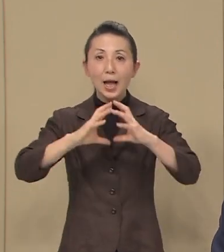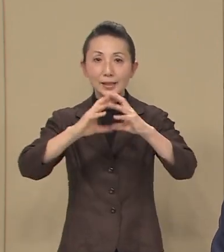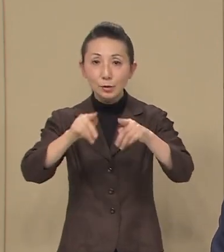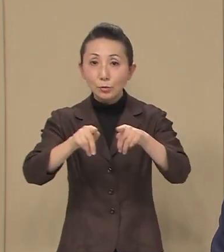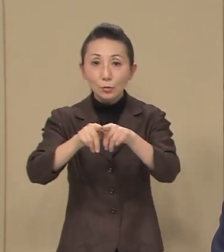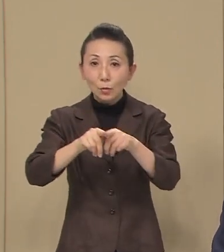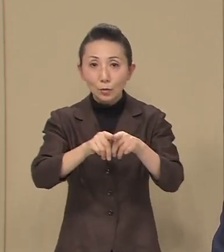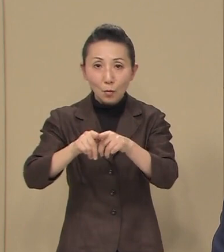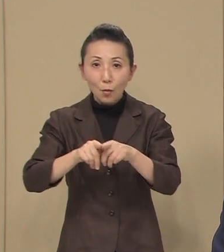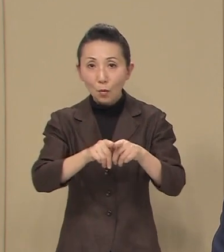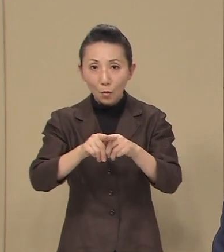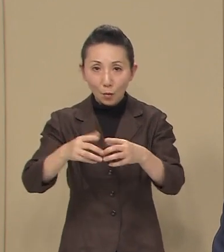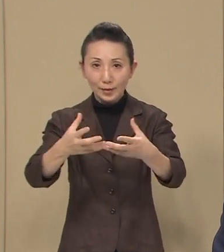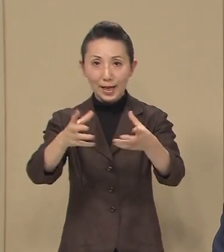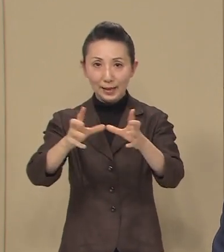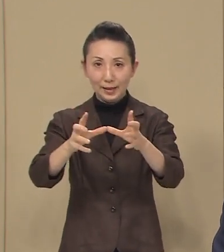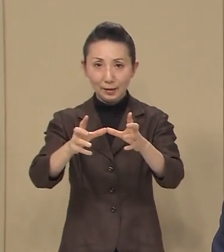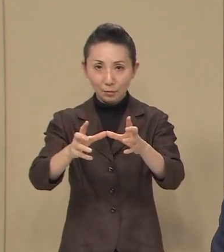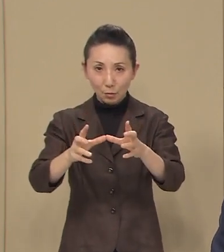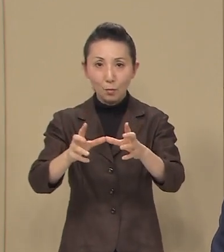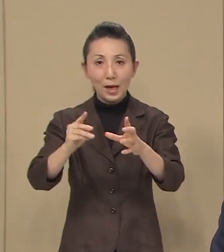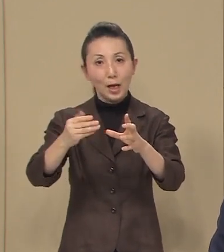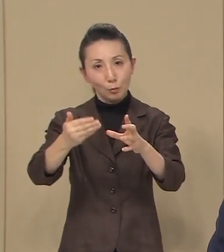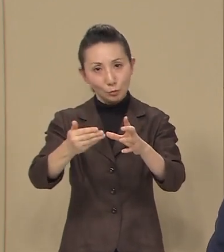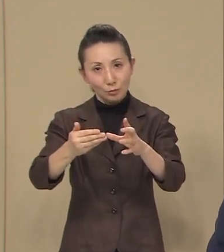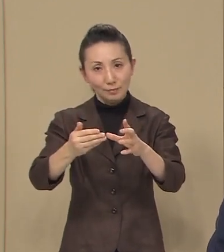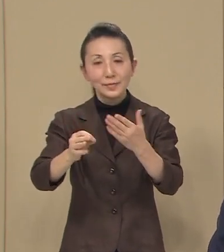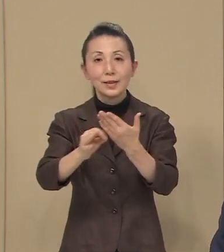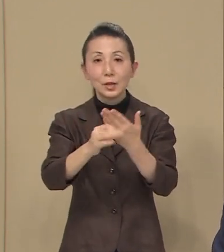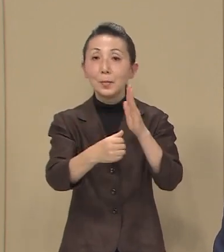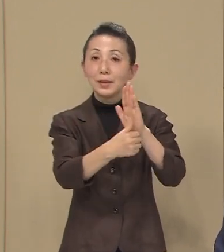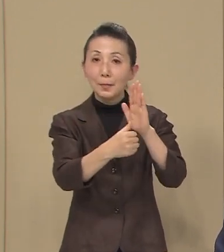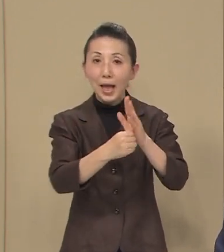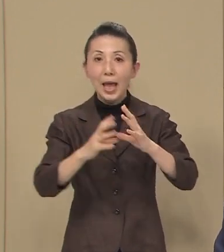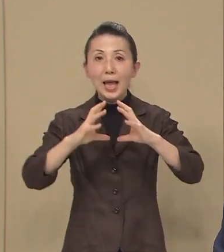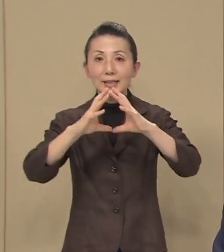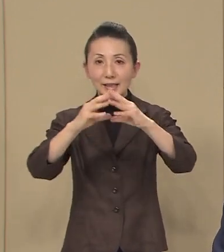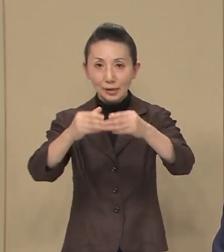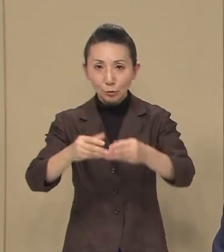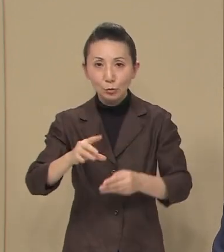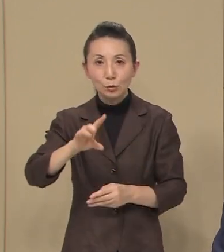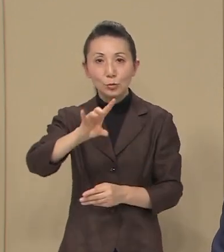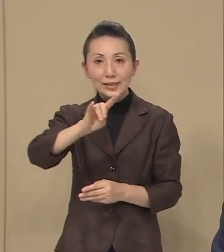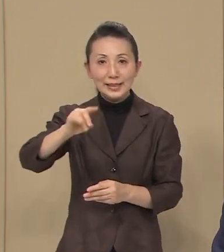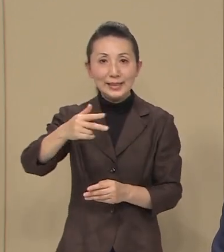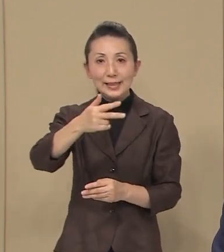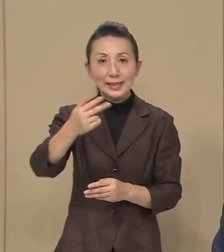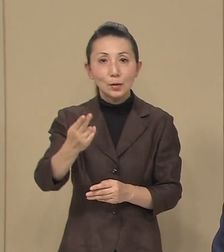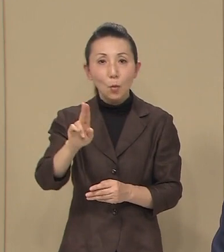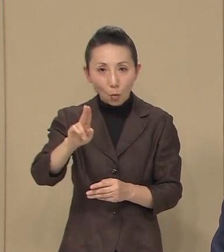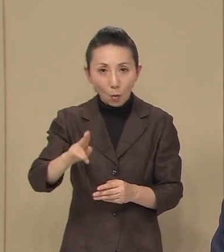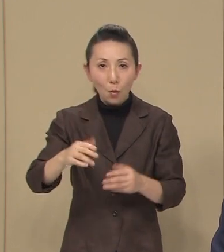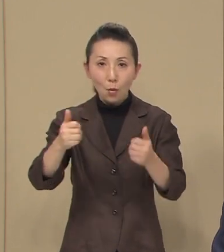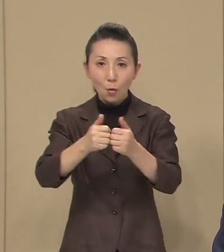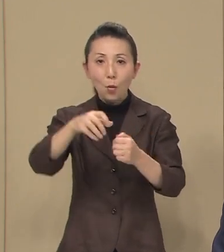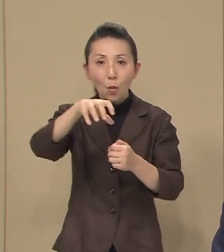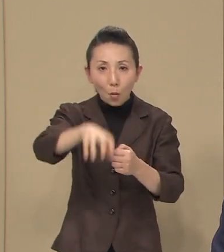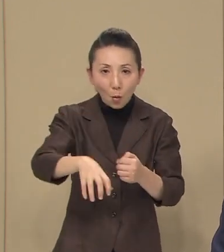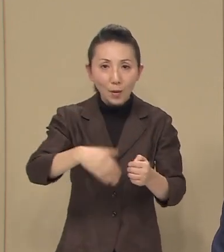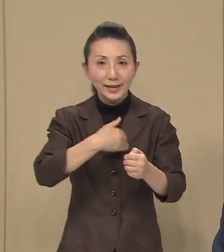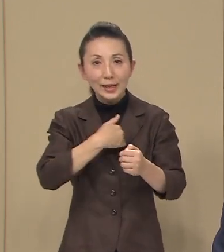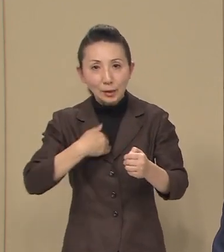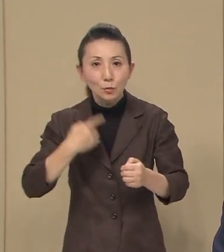の核となるこれは仮想ですけど地球技児童というものがきっとできると信じております皆